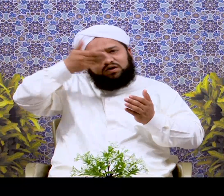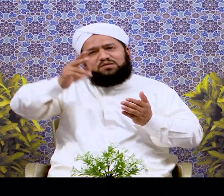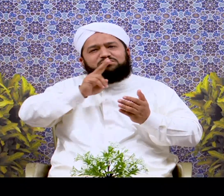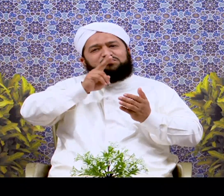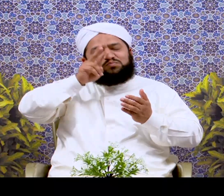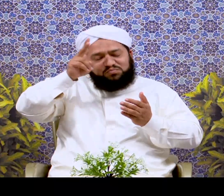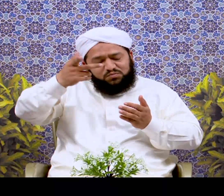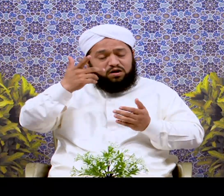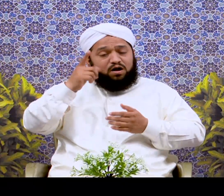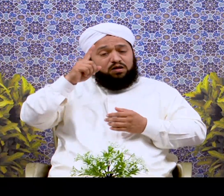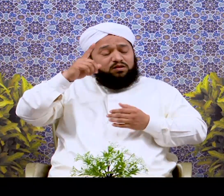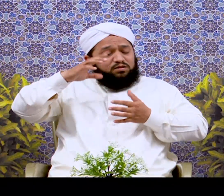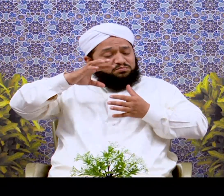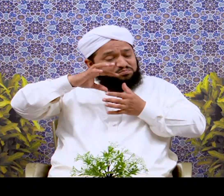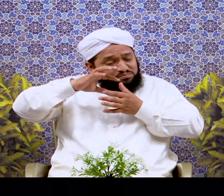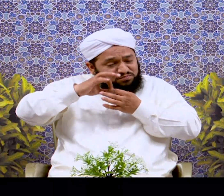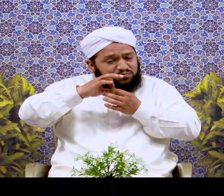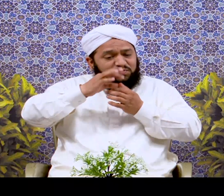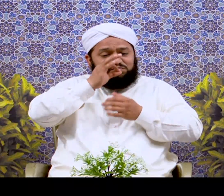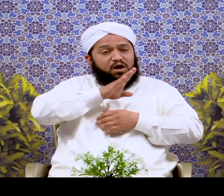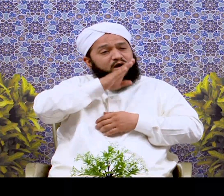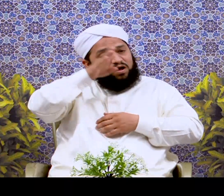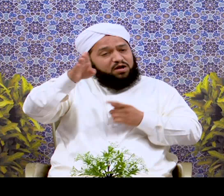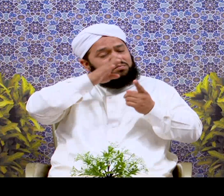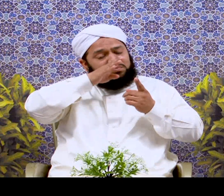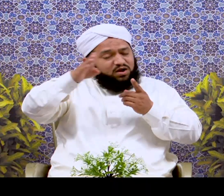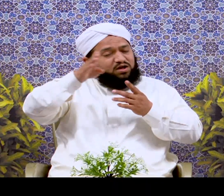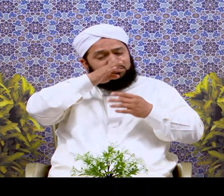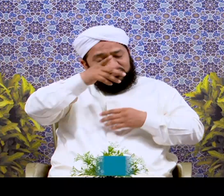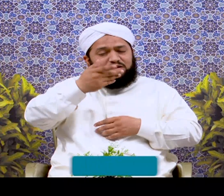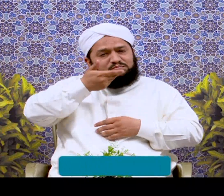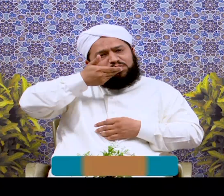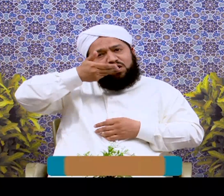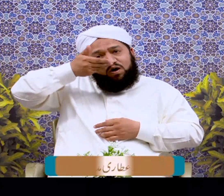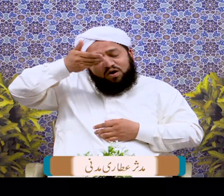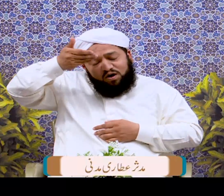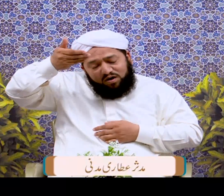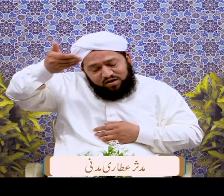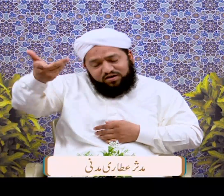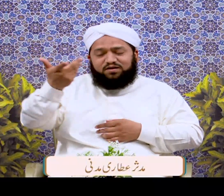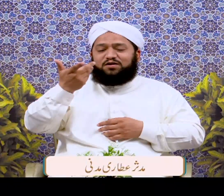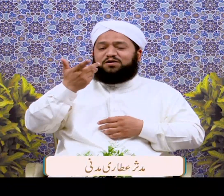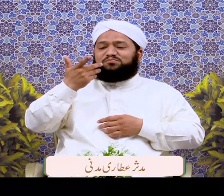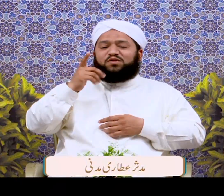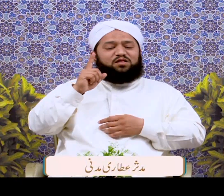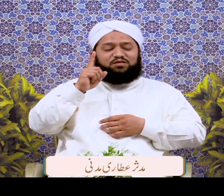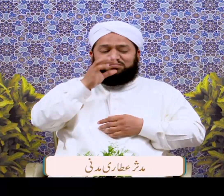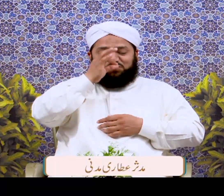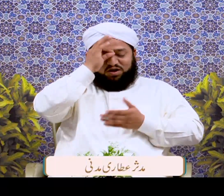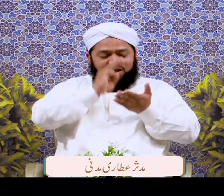حضور بار بار حاضری دینے، اس کے حضور دل کی حسرتیں عرض کرنے کے لیے اللہ پاک نے اپنے محبوب صلی اللہ